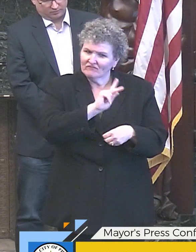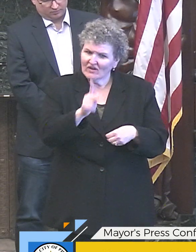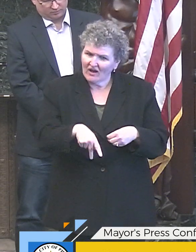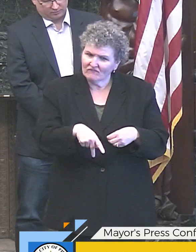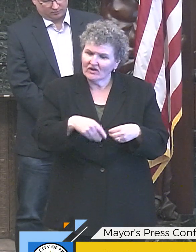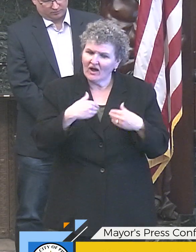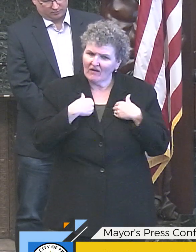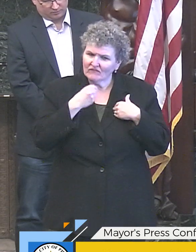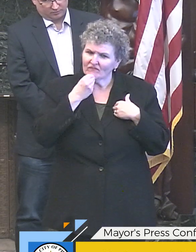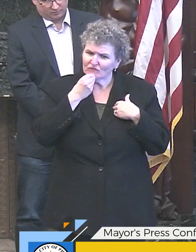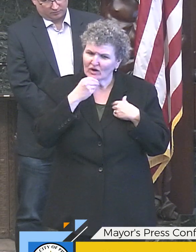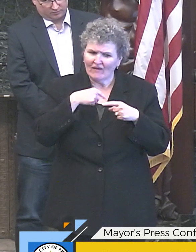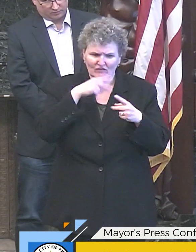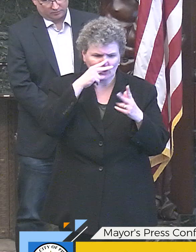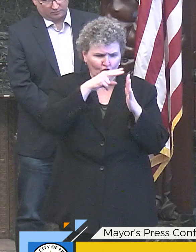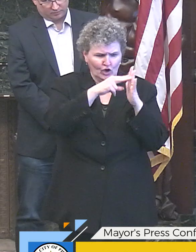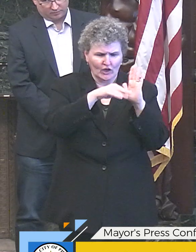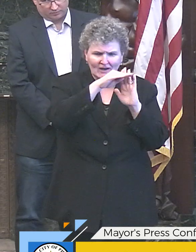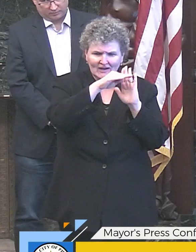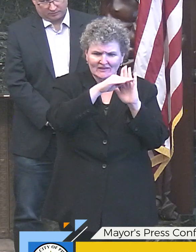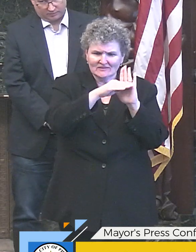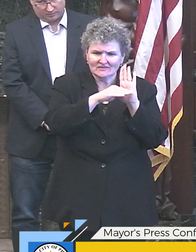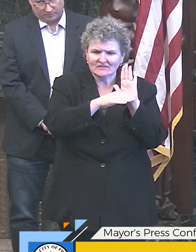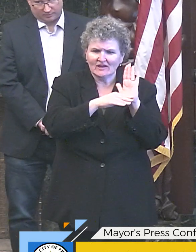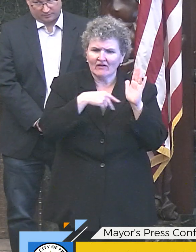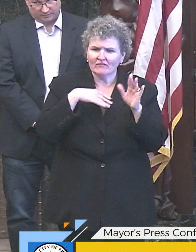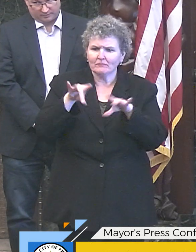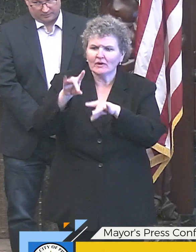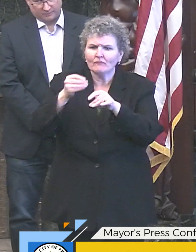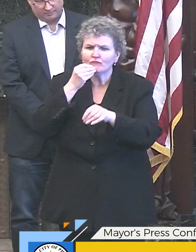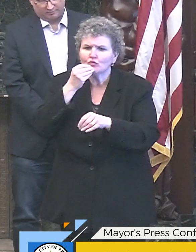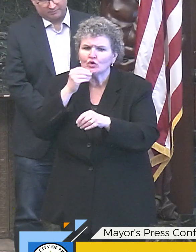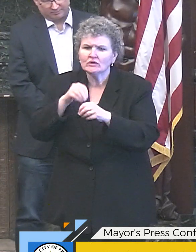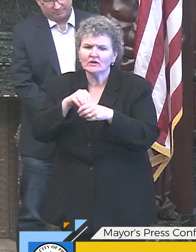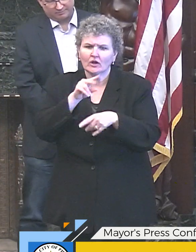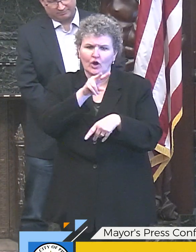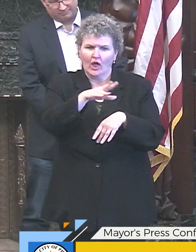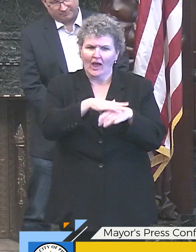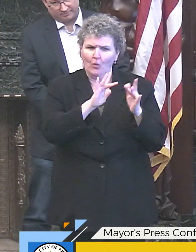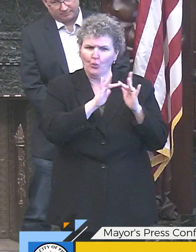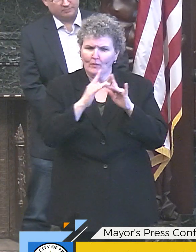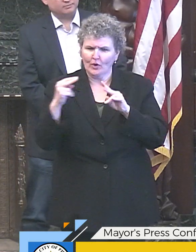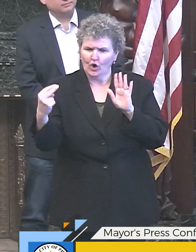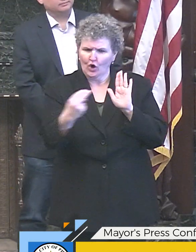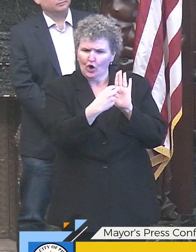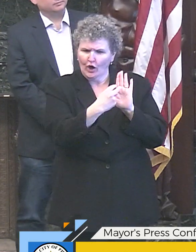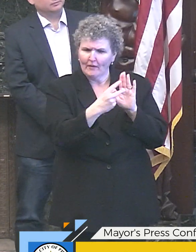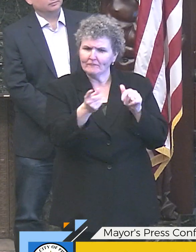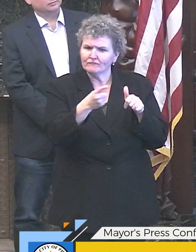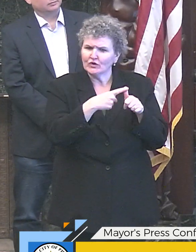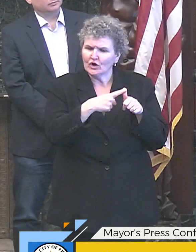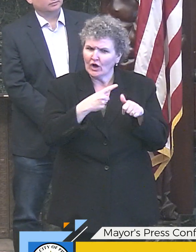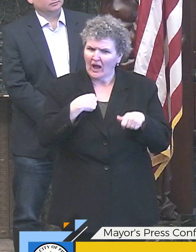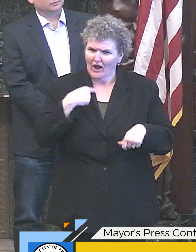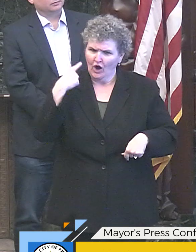that list and post it on our website. But this is the first complaint I've heard relative to South Philly.